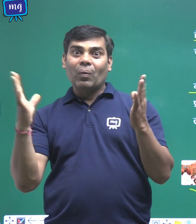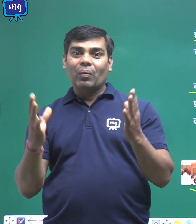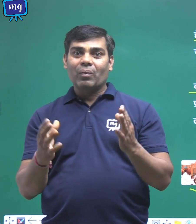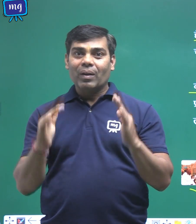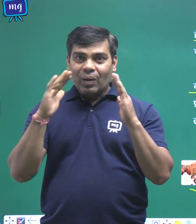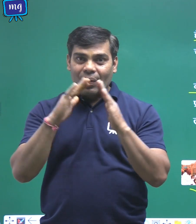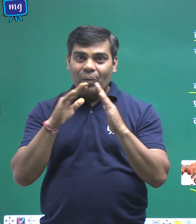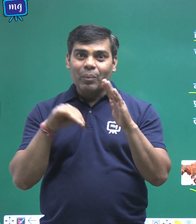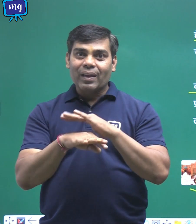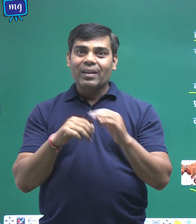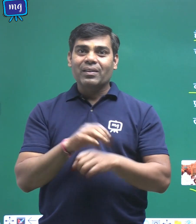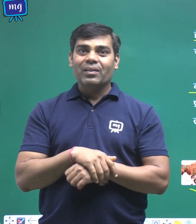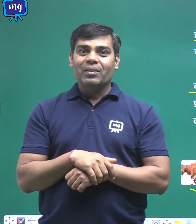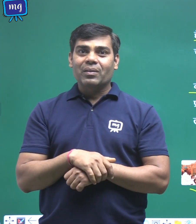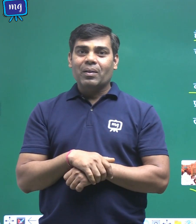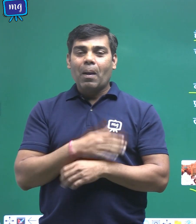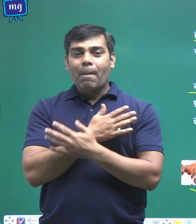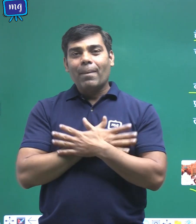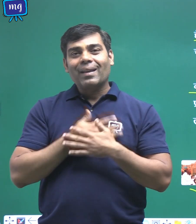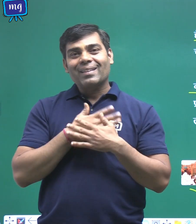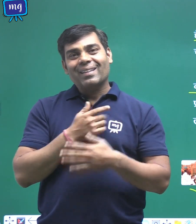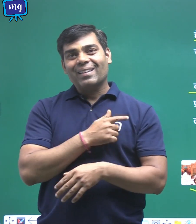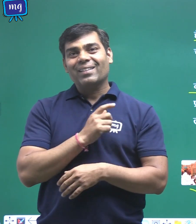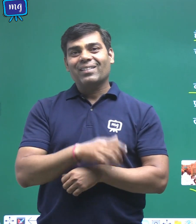घरों में मनाई जा रही है।